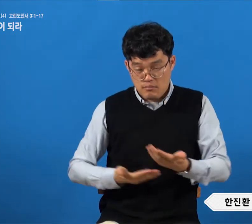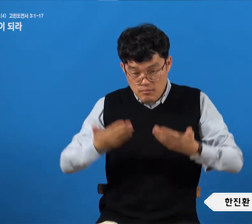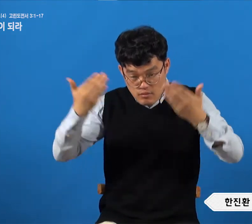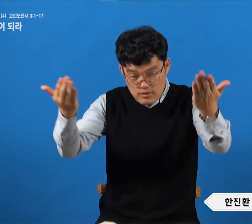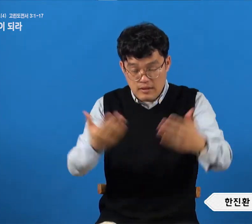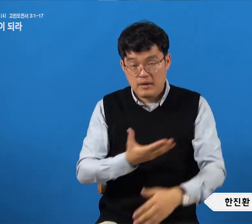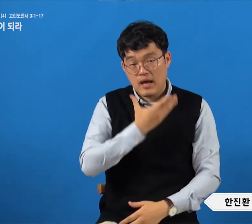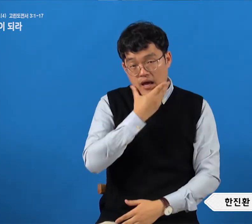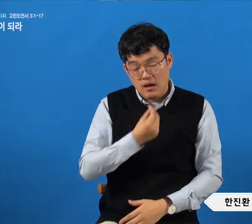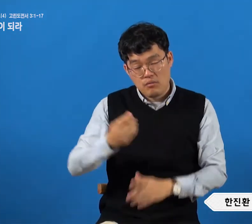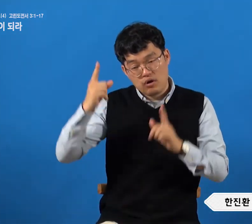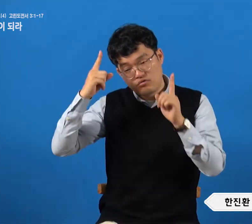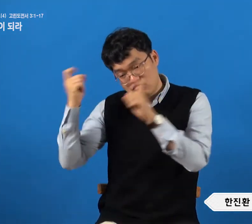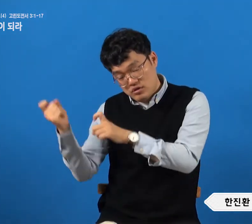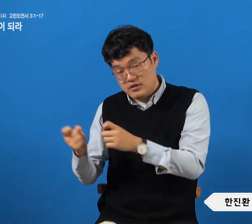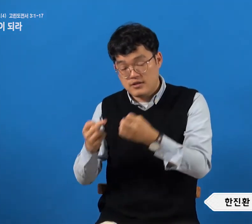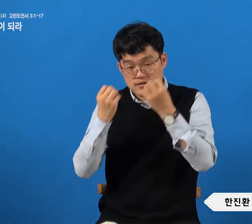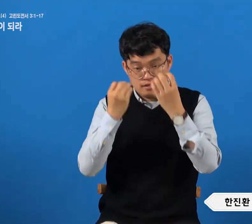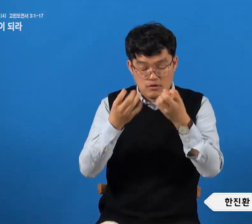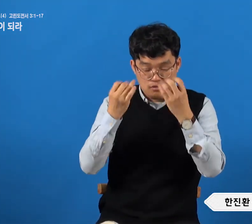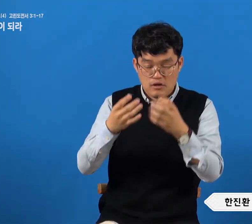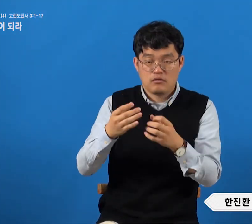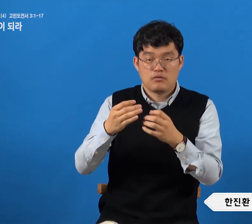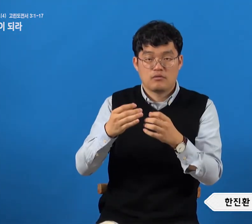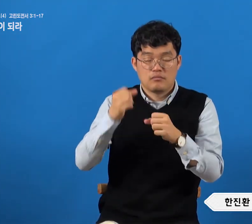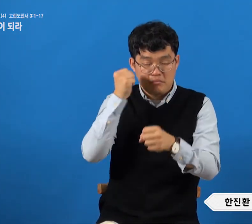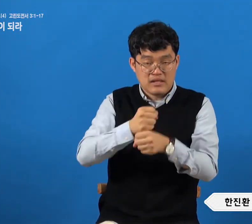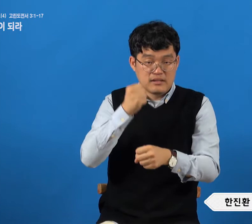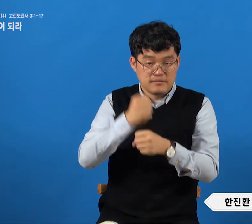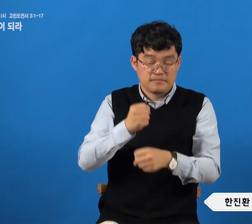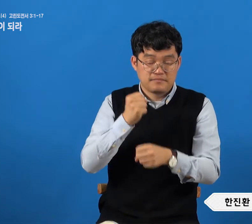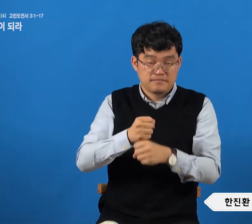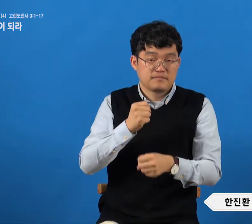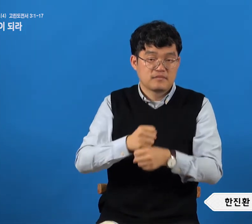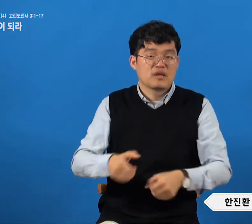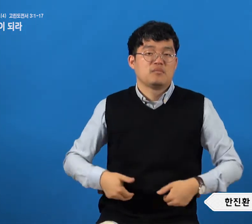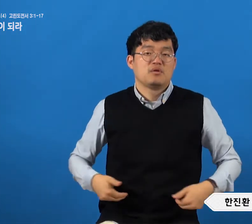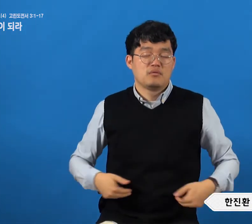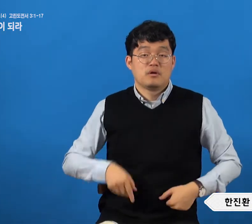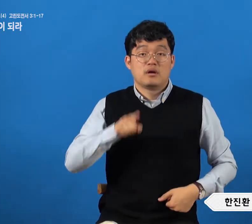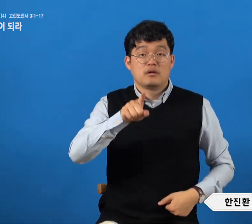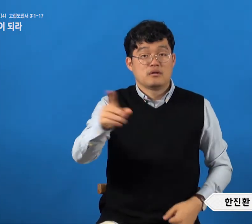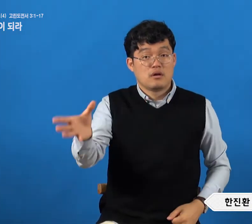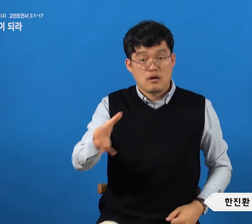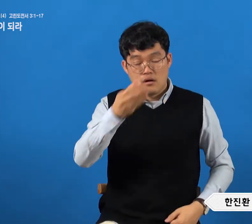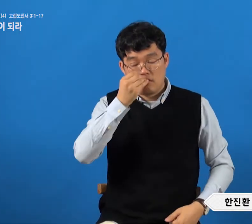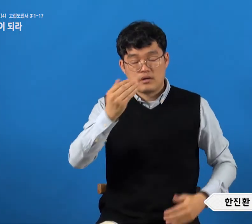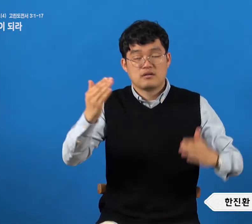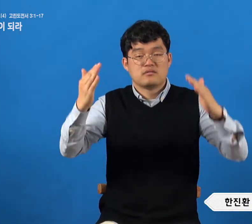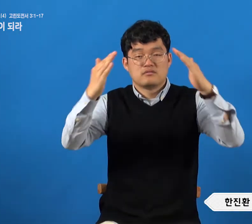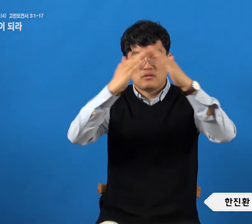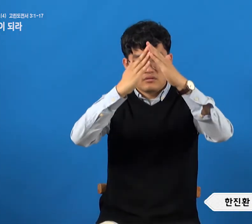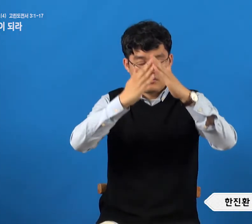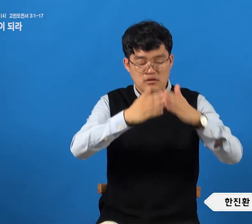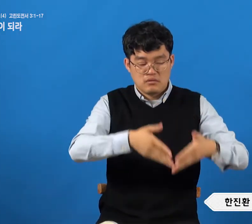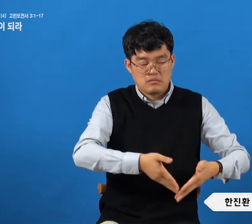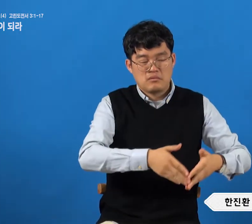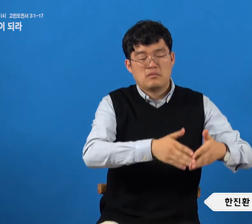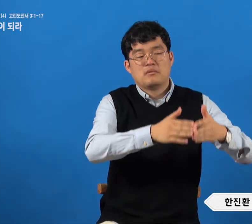봉사하면서 행복한 추억들을 새록새록 쌓아가야 합니다. 그것이 거룩한 성전이죠.